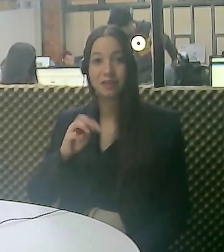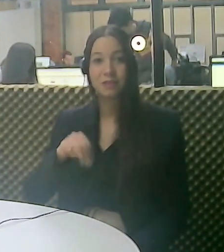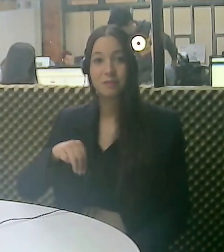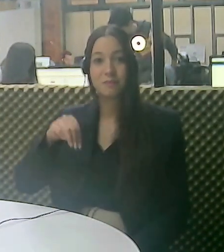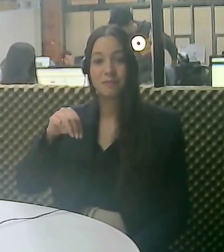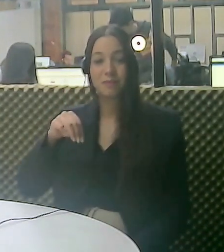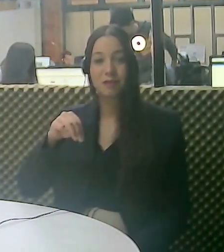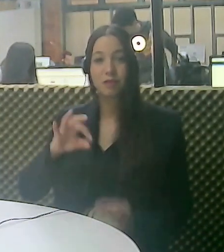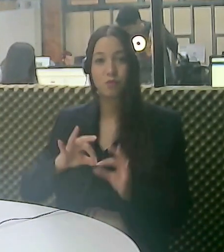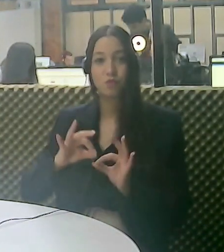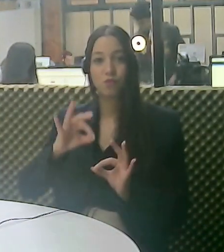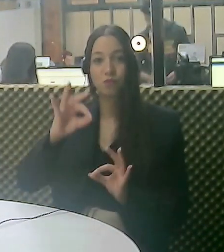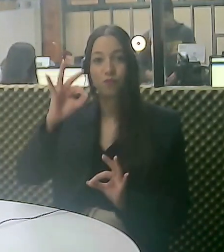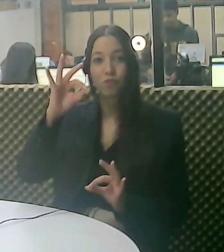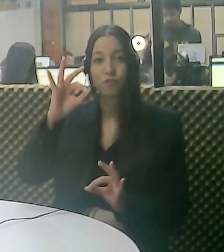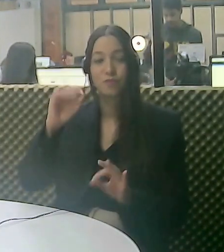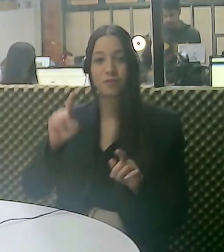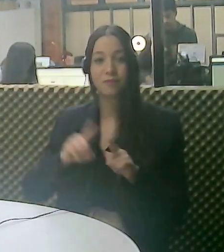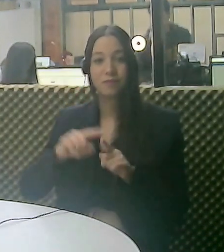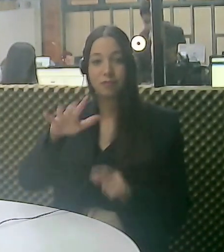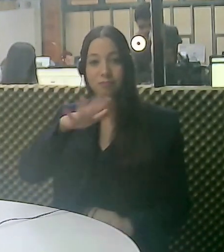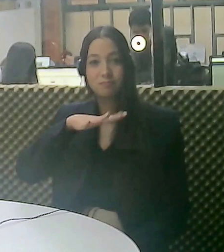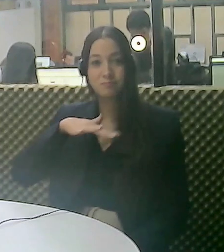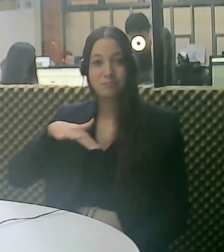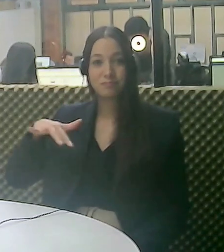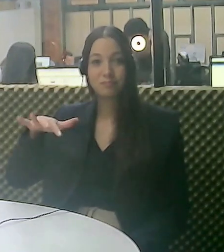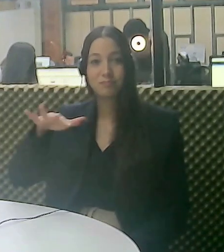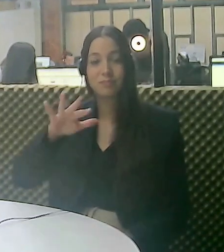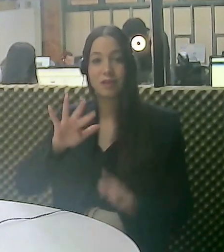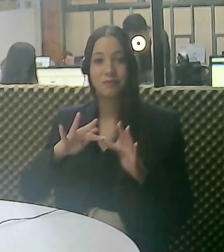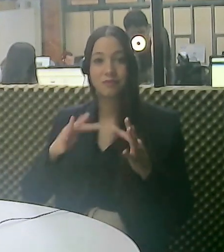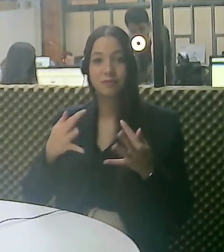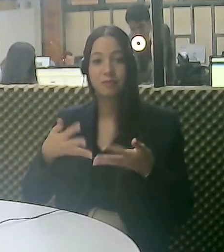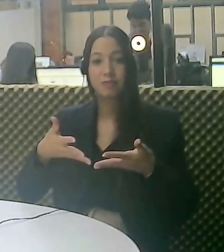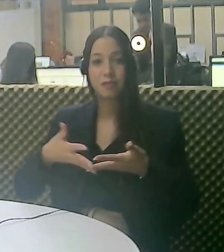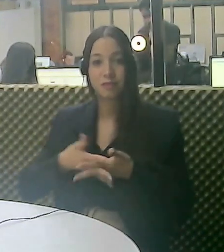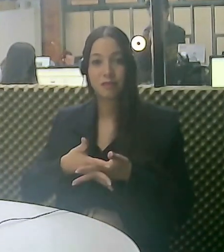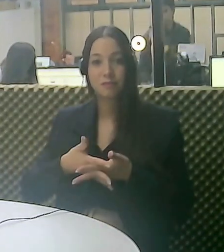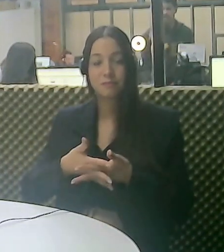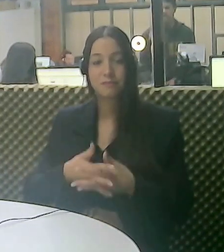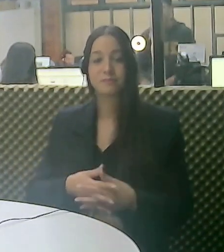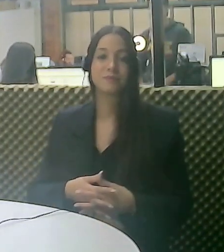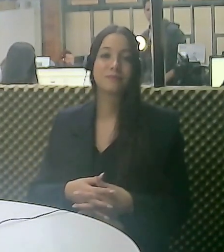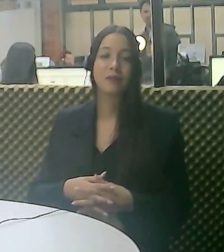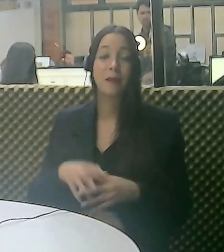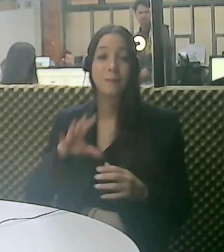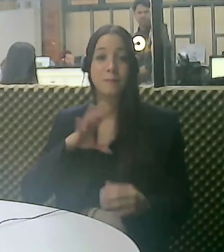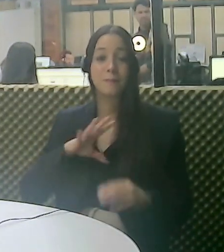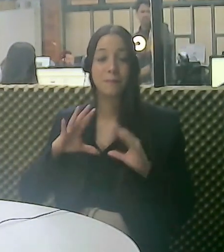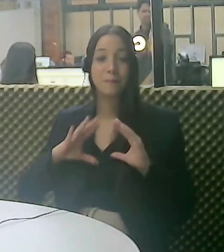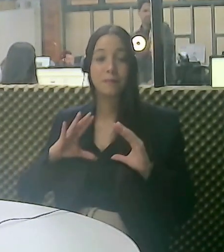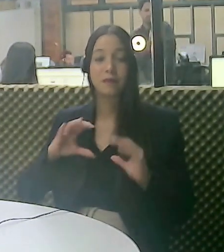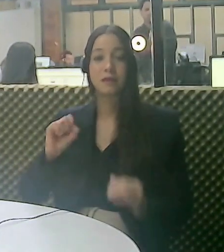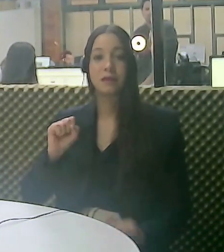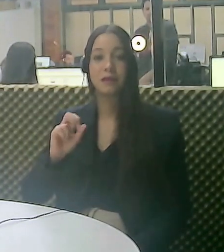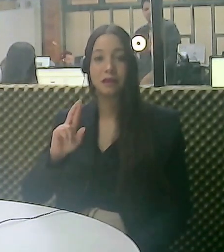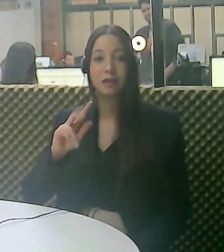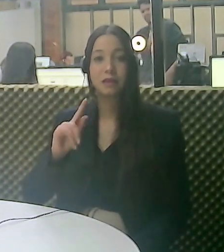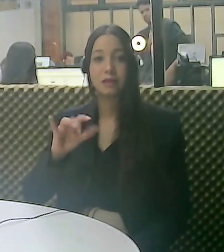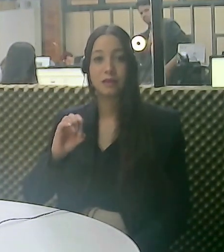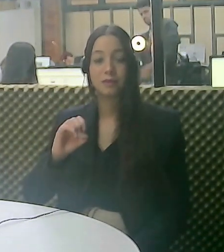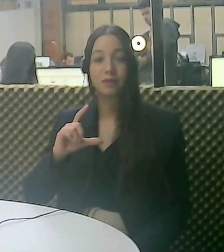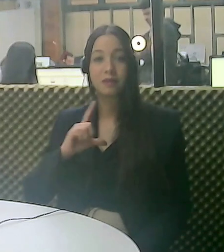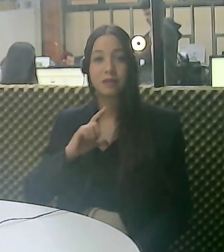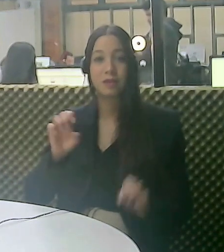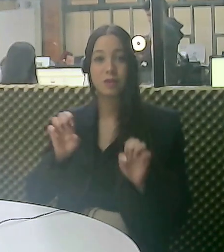altura, juntamente a um cenário formado com a Sagrada Família. Já na Praça Sérgio Pacheco, estarão dispostas